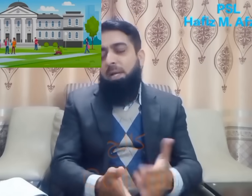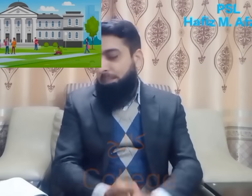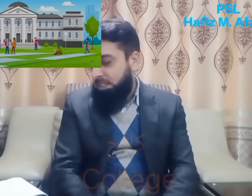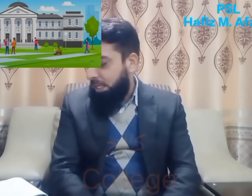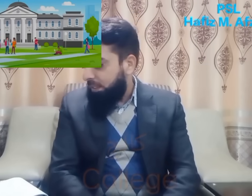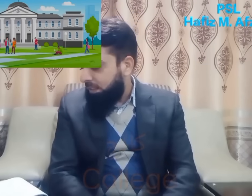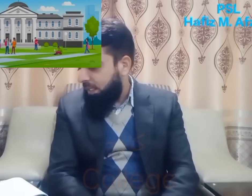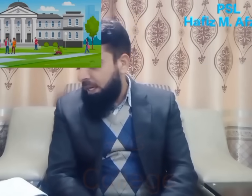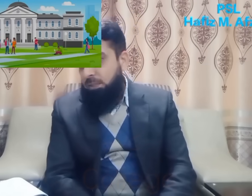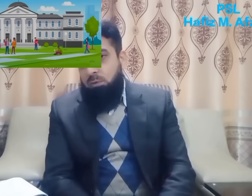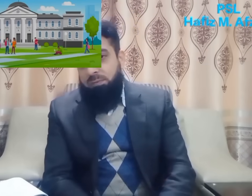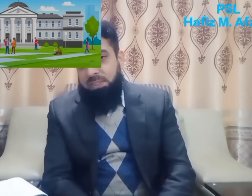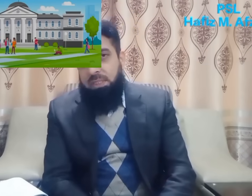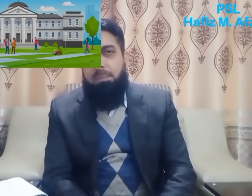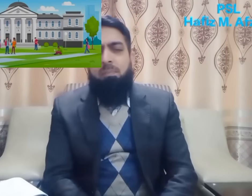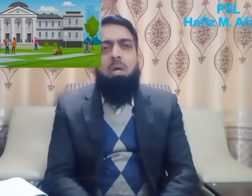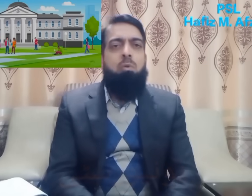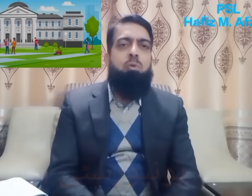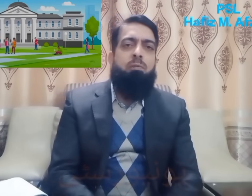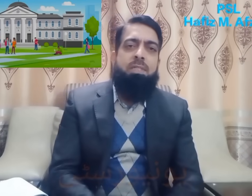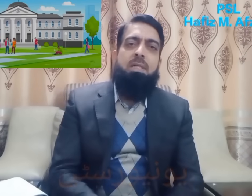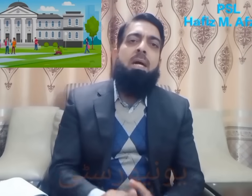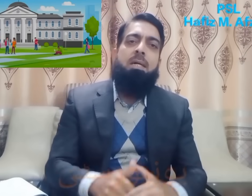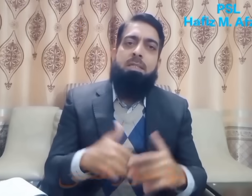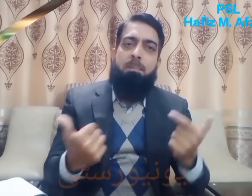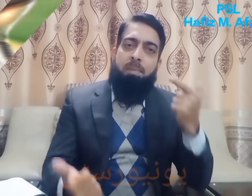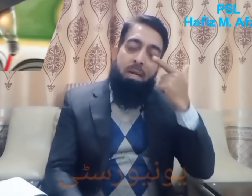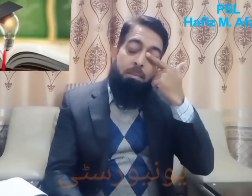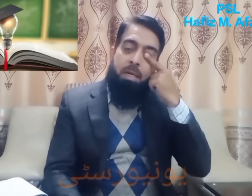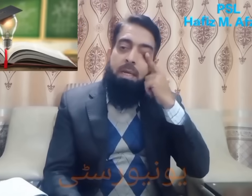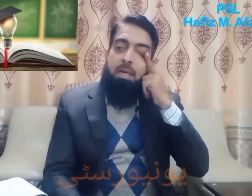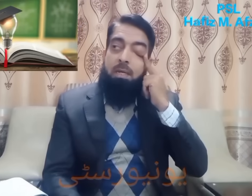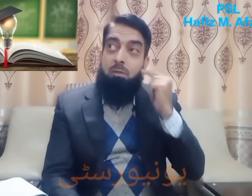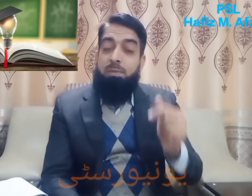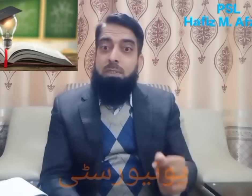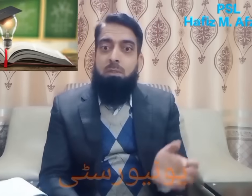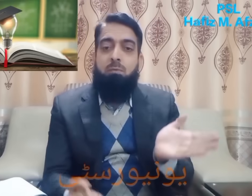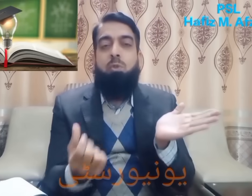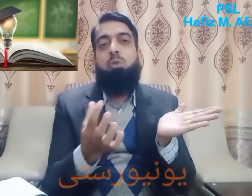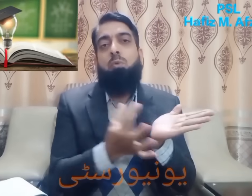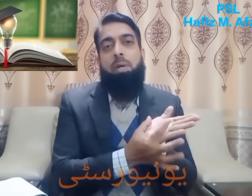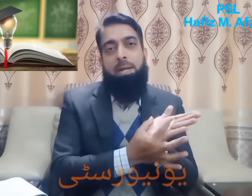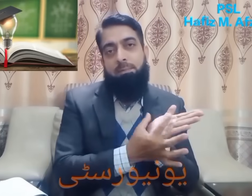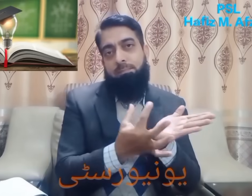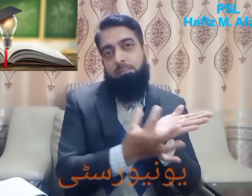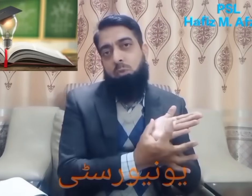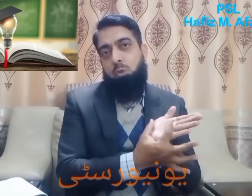हमारे पास आ जाता है यूनिवर्सिटी। तो यूनिवर्सिटी अगर सिंपल हम कहेंगे यूनिवर्सिटी तो वो यू है,